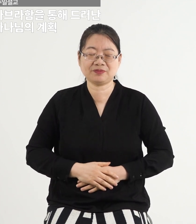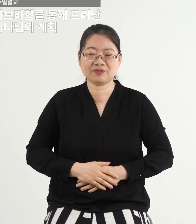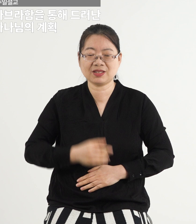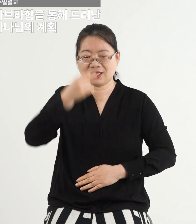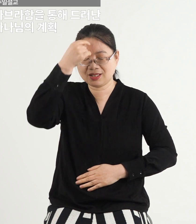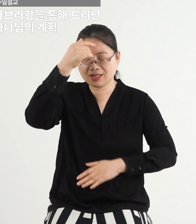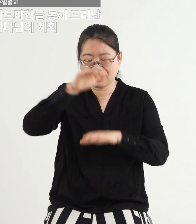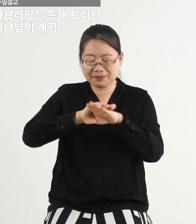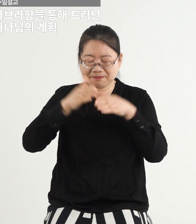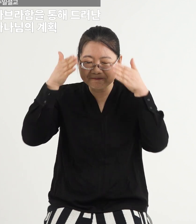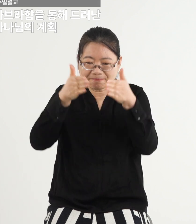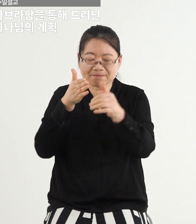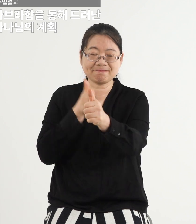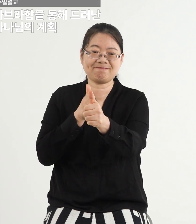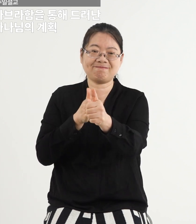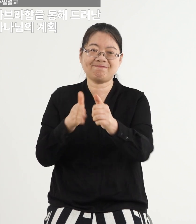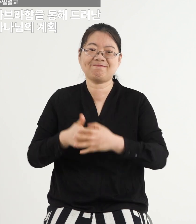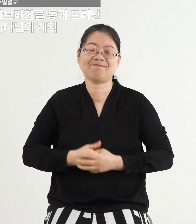예배에 집중하는 거예요.